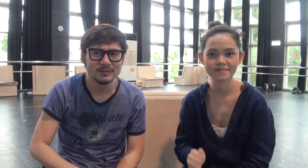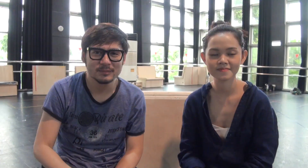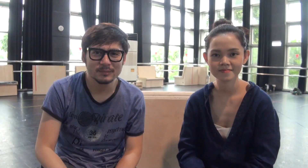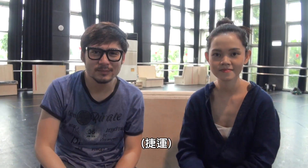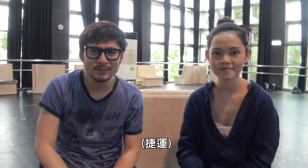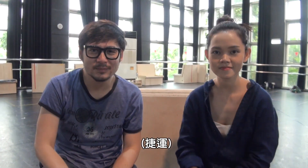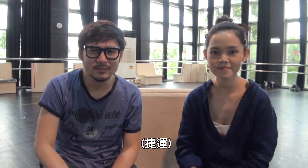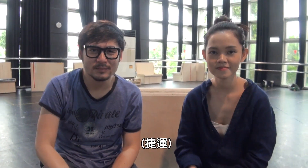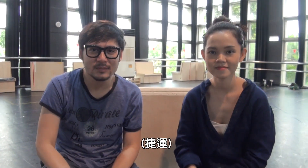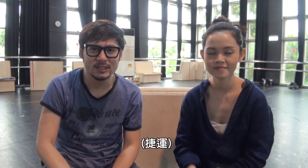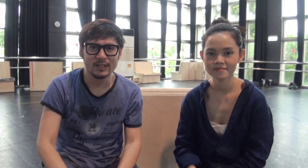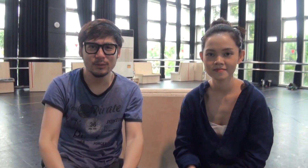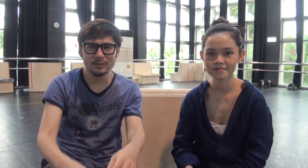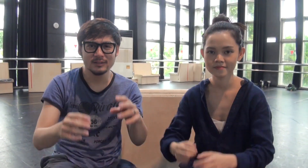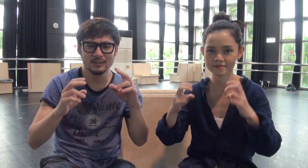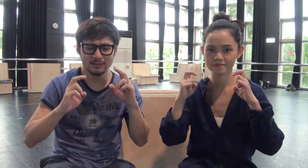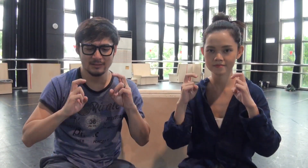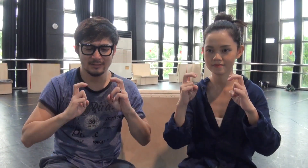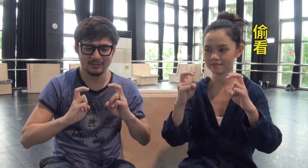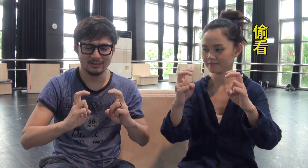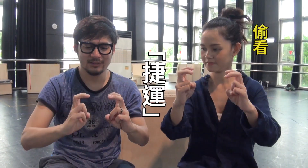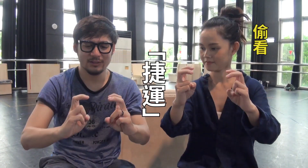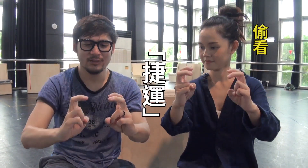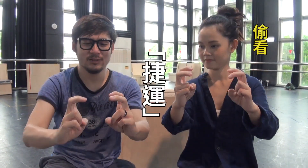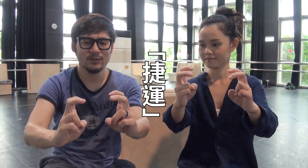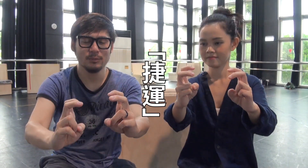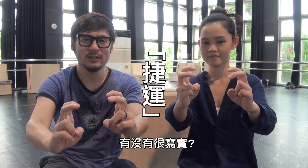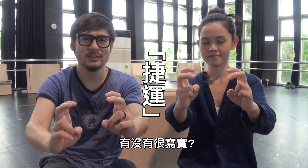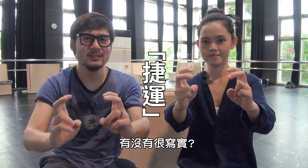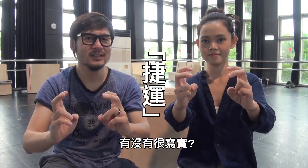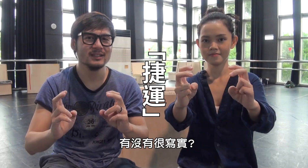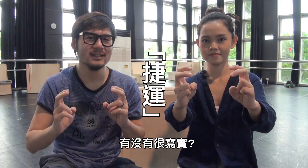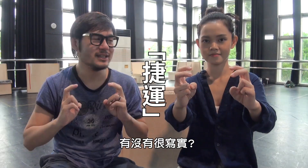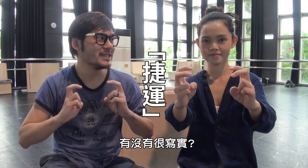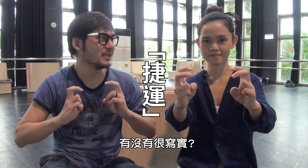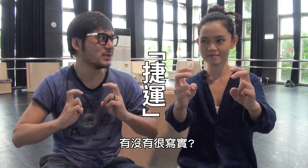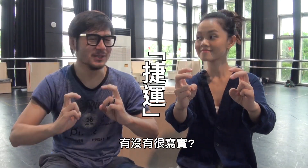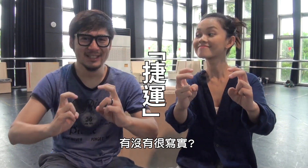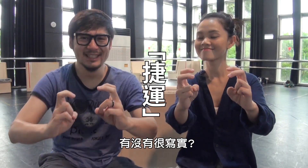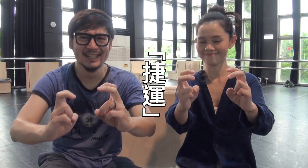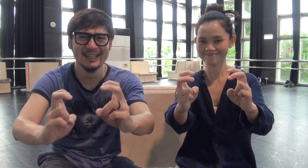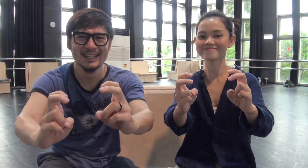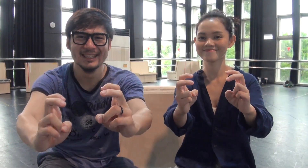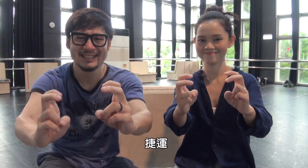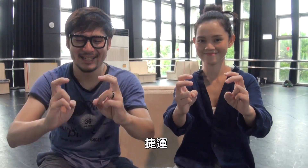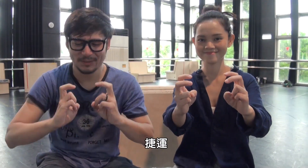捷运， 捷运。对，很现实。捷运。